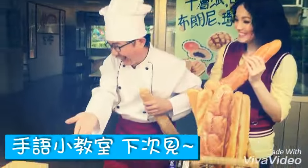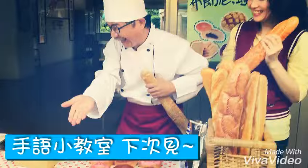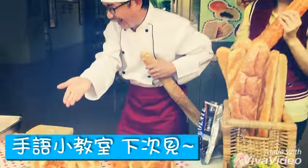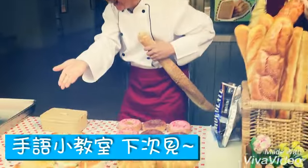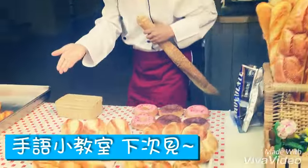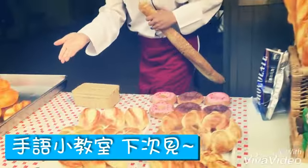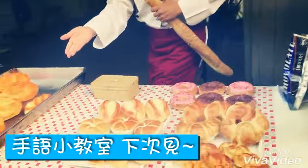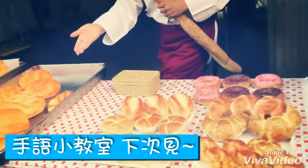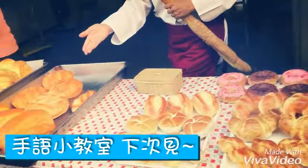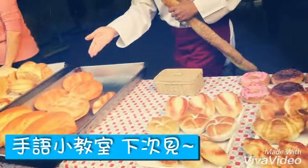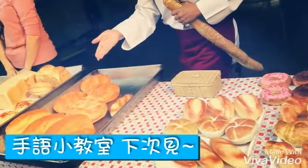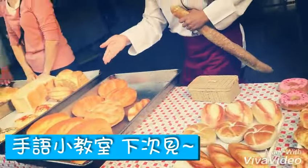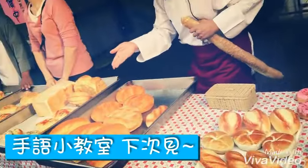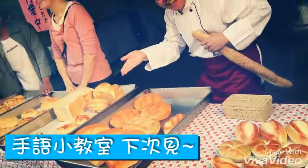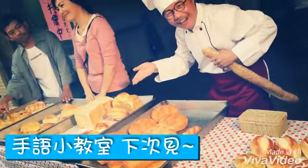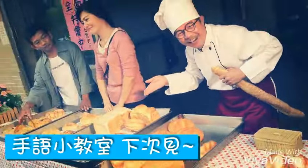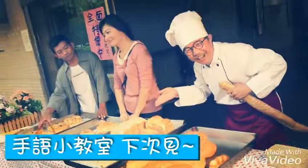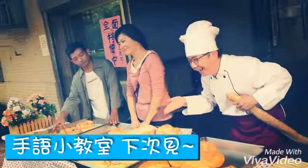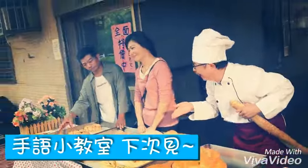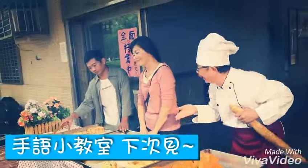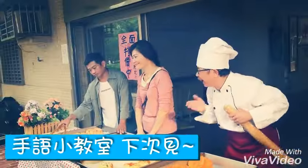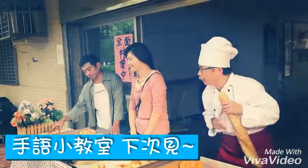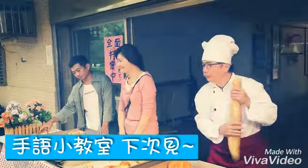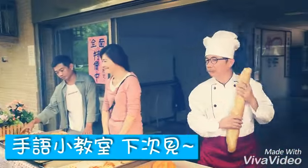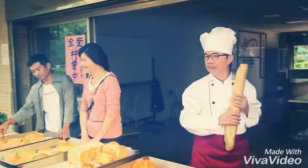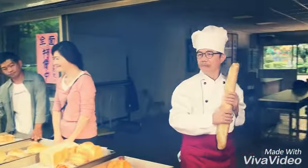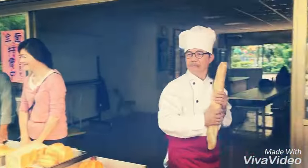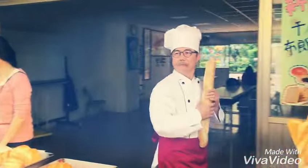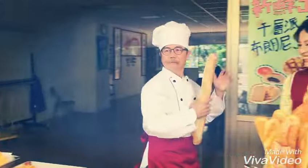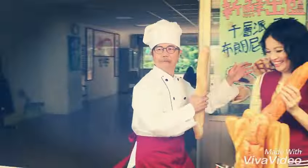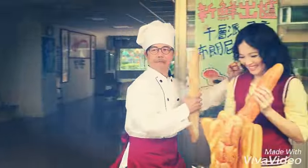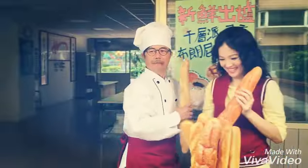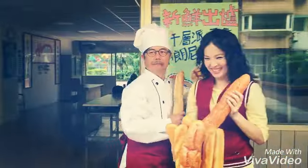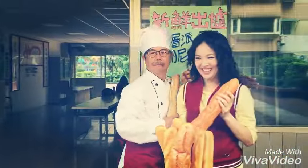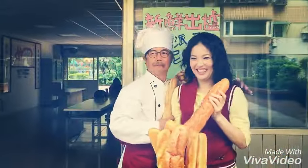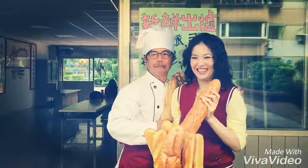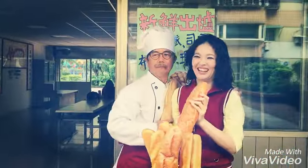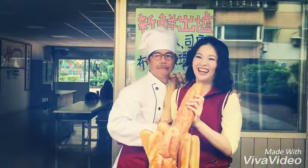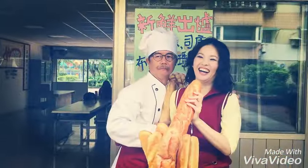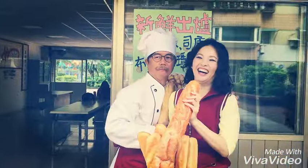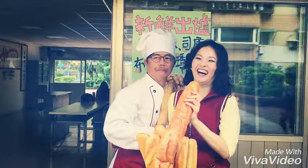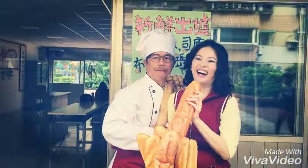还有这么多的面包哦。 哎，怎么这么吃？好。